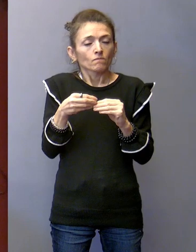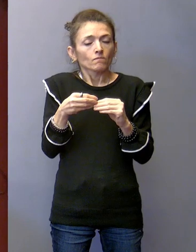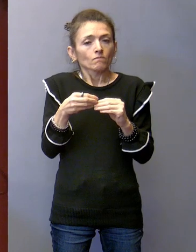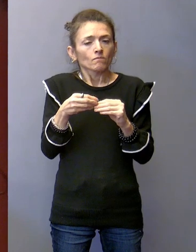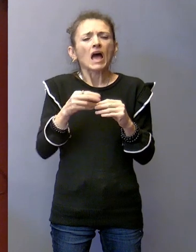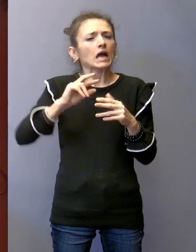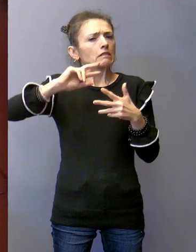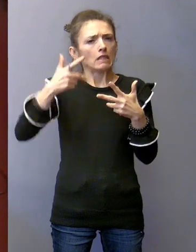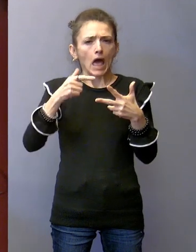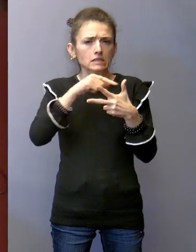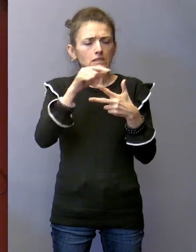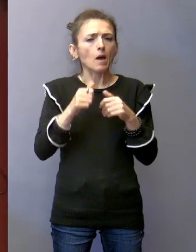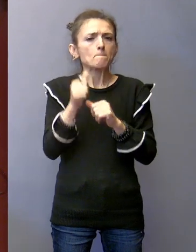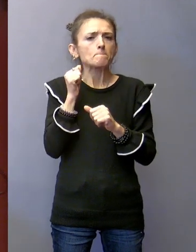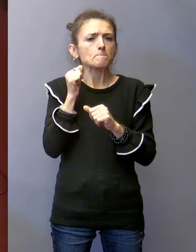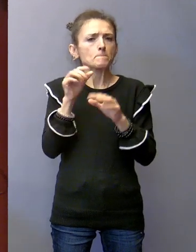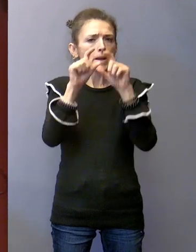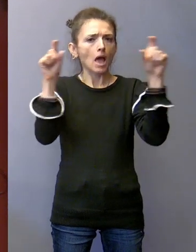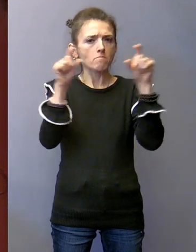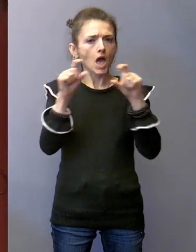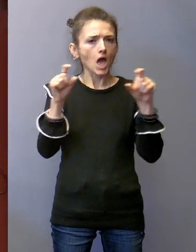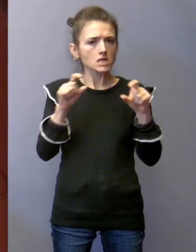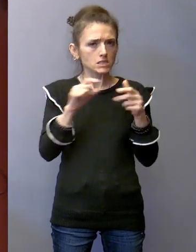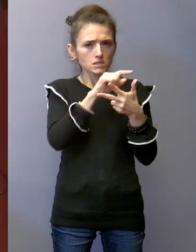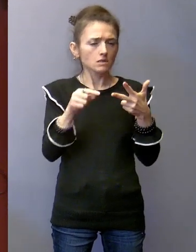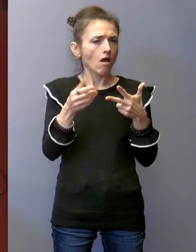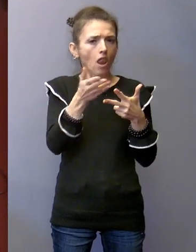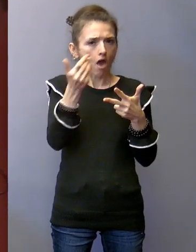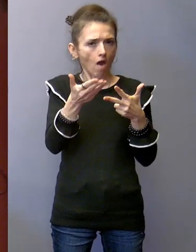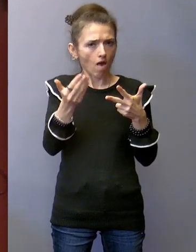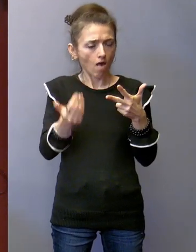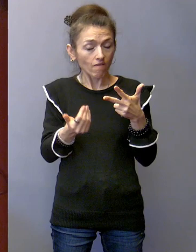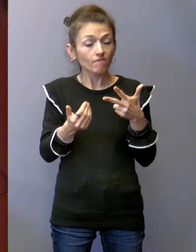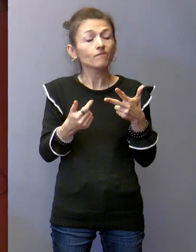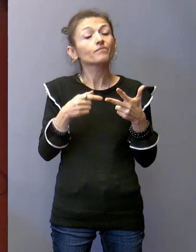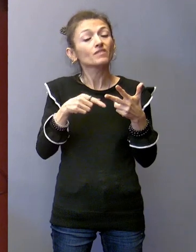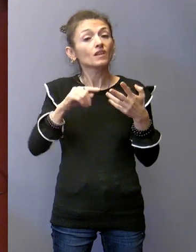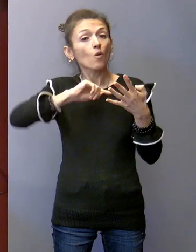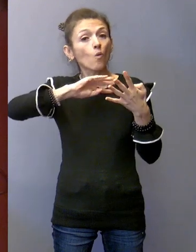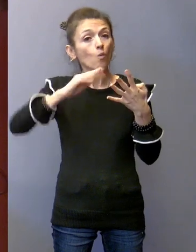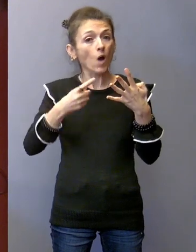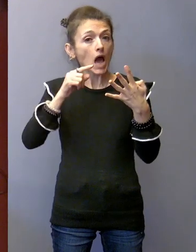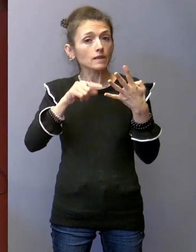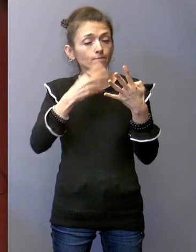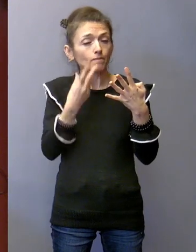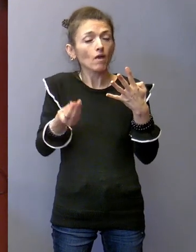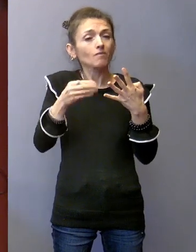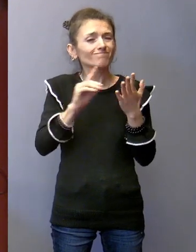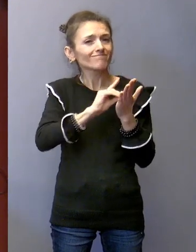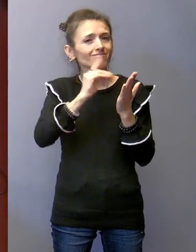e anche la terza premessa Scusate Le tre premesse metterei alla premessa alla quarta premessa che nella delibera